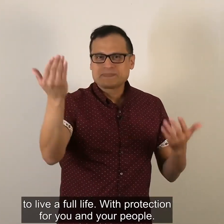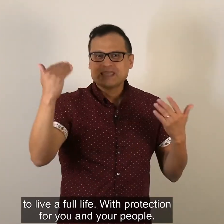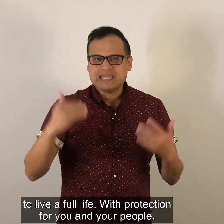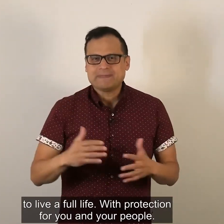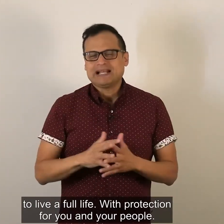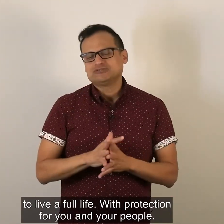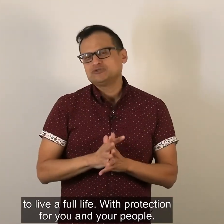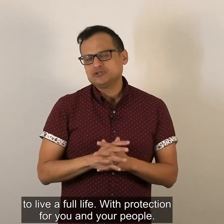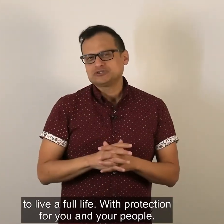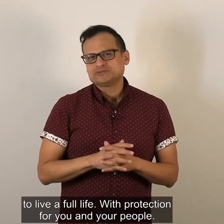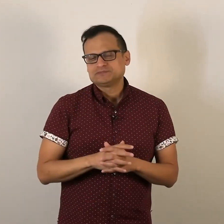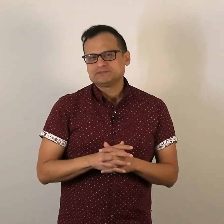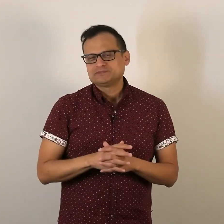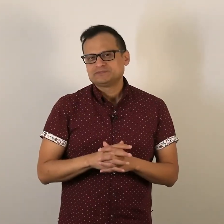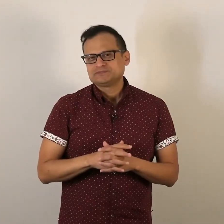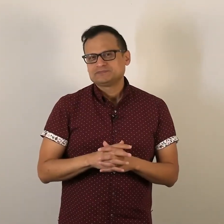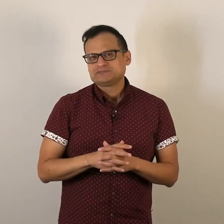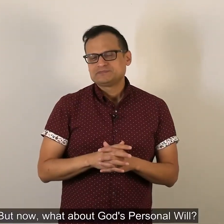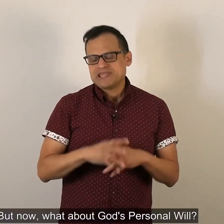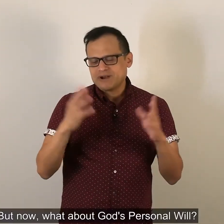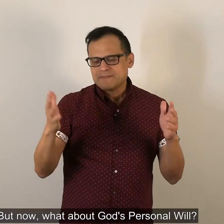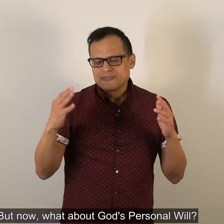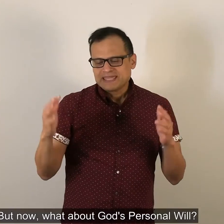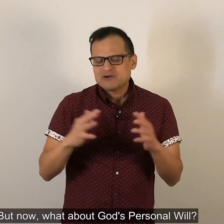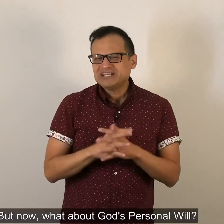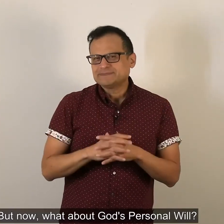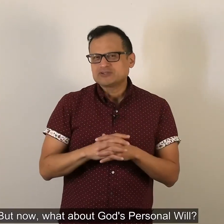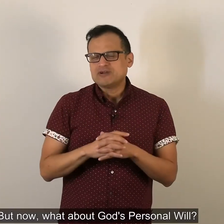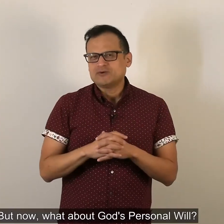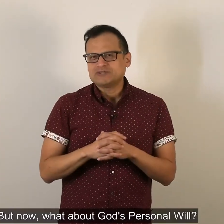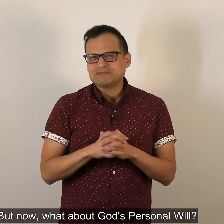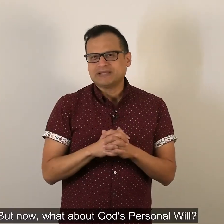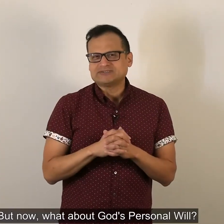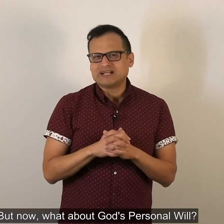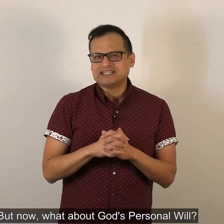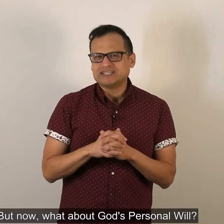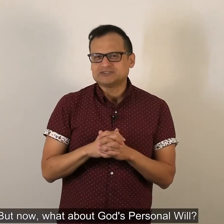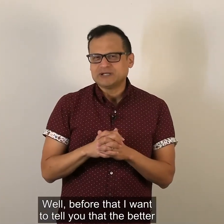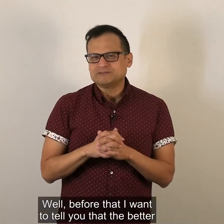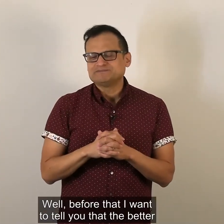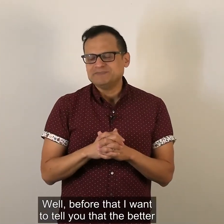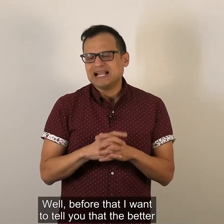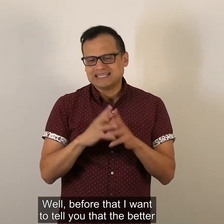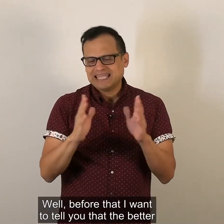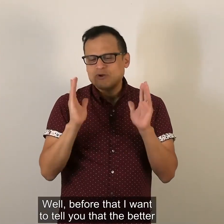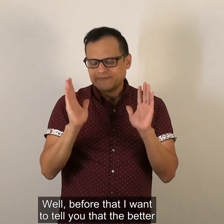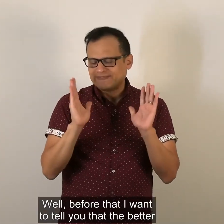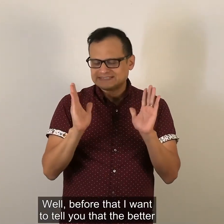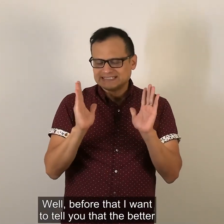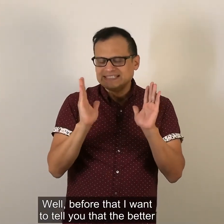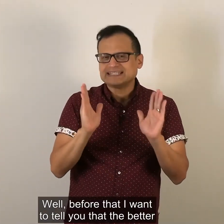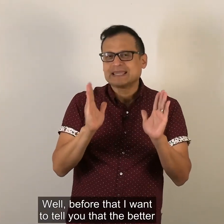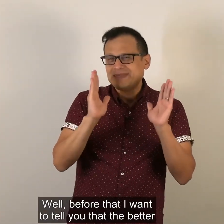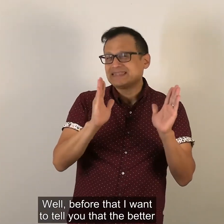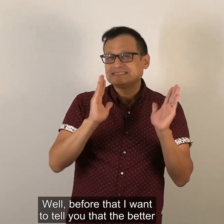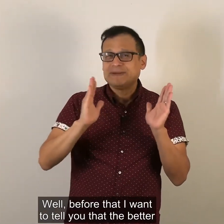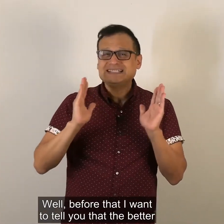y para los tuyos. Y ahora, ¿qué con respecto a la voluntad personal de Dios? Bueno, mira, quiero antes decirte que mientras más